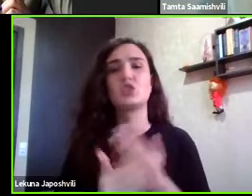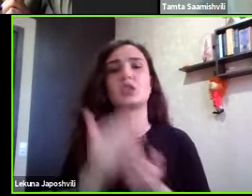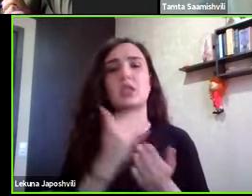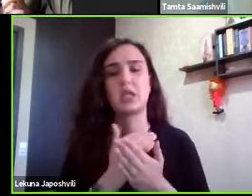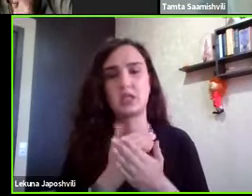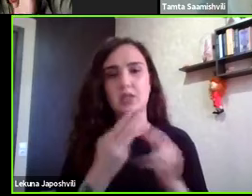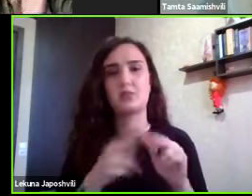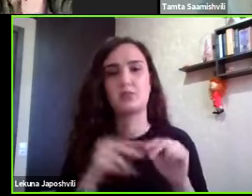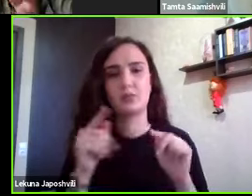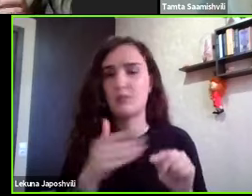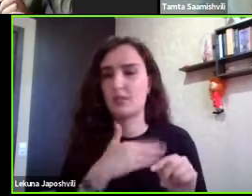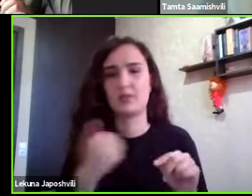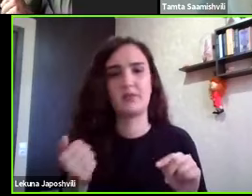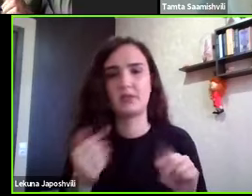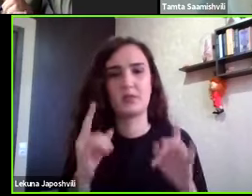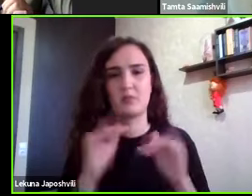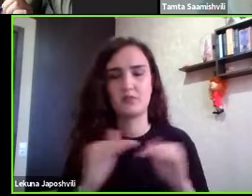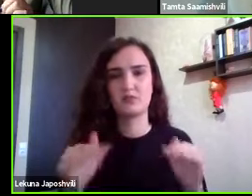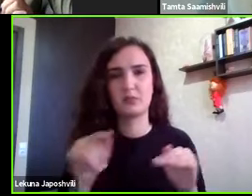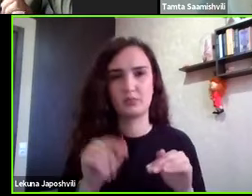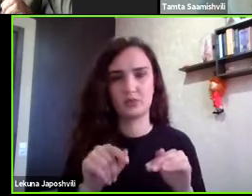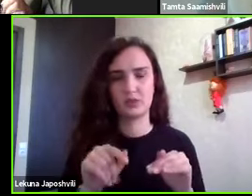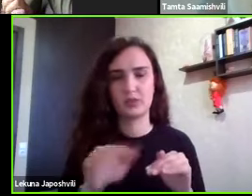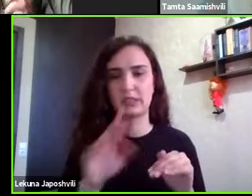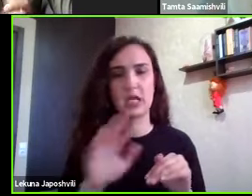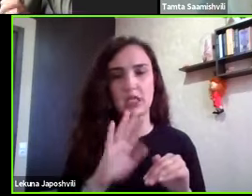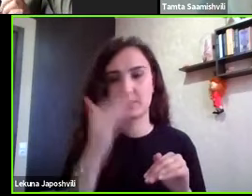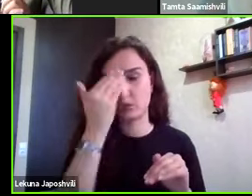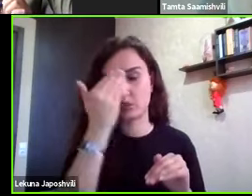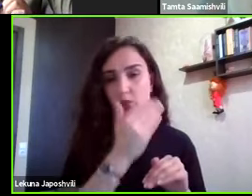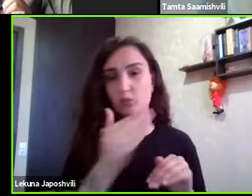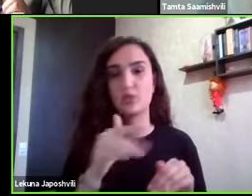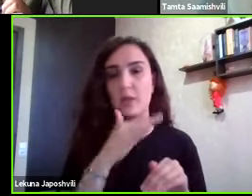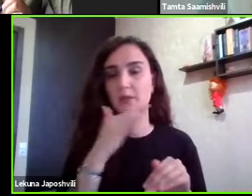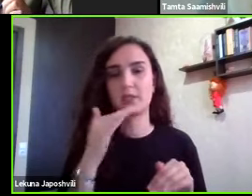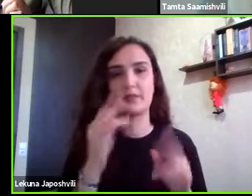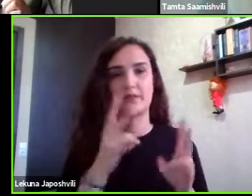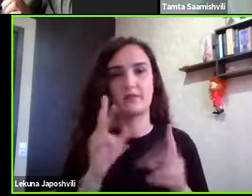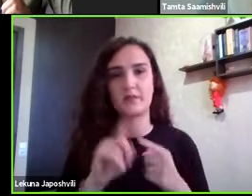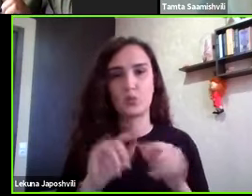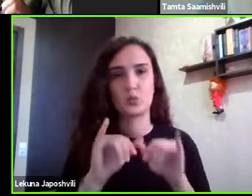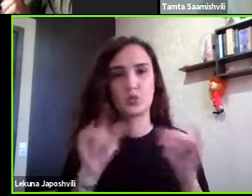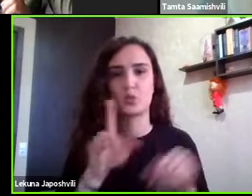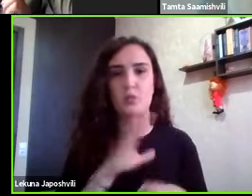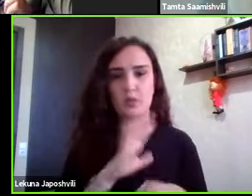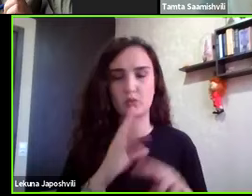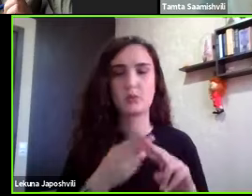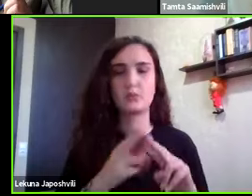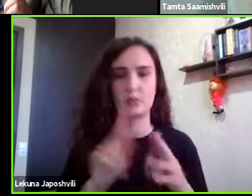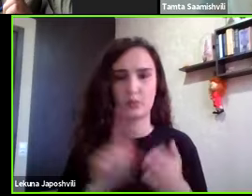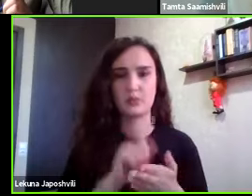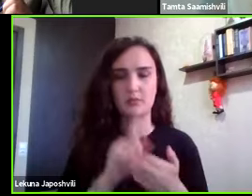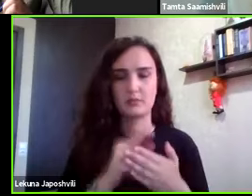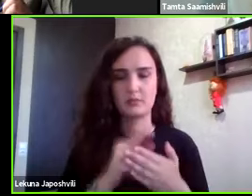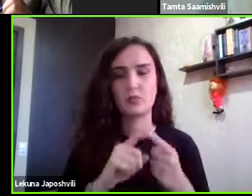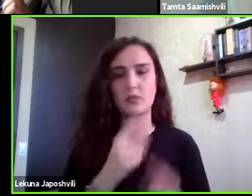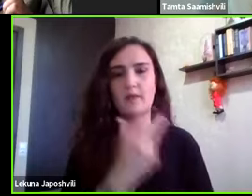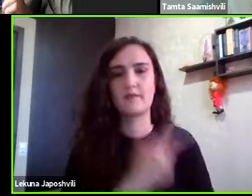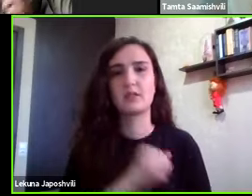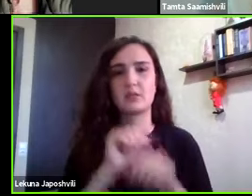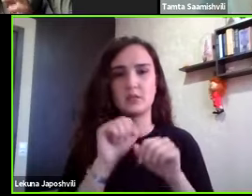ამდენად აღარ გვინდა ბავშვებში და არც მოსახლეობაში ამდენი ბევრი ვირუსი. აუცილებელია, რომ გრიპის